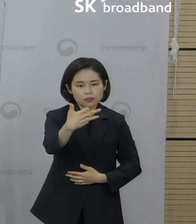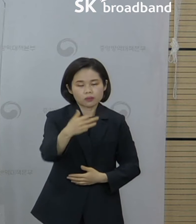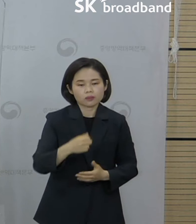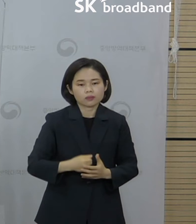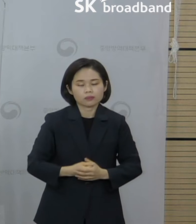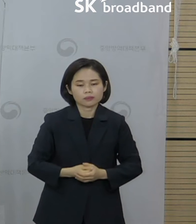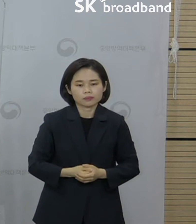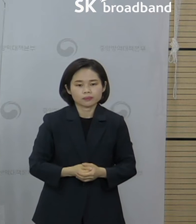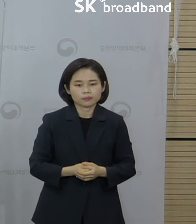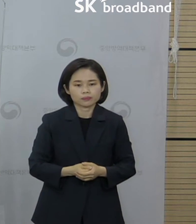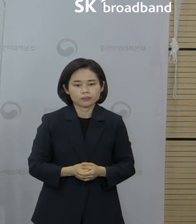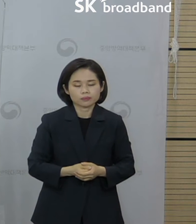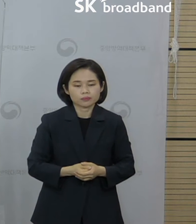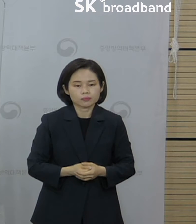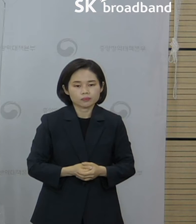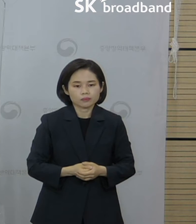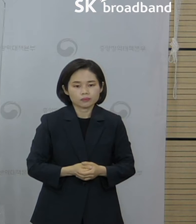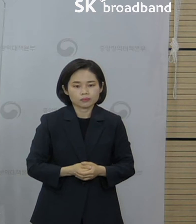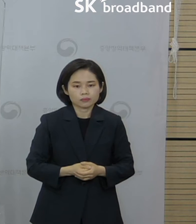누적 환자가 발견되었습니다.